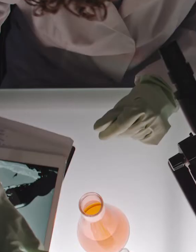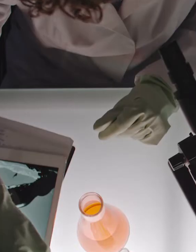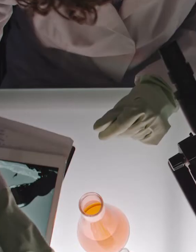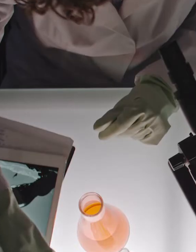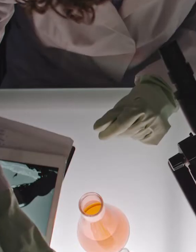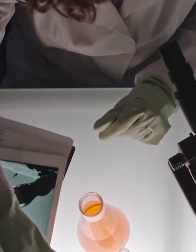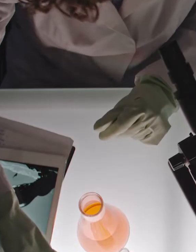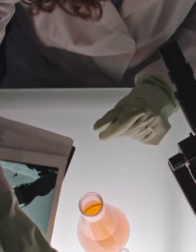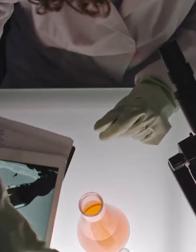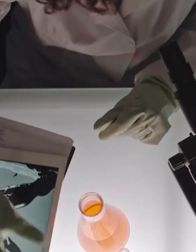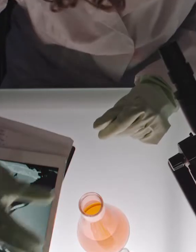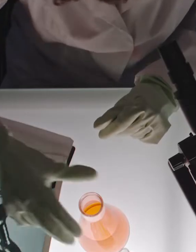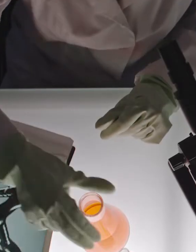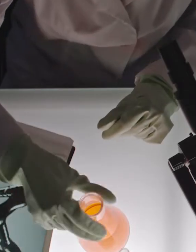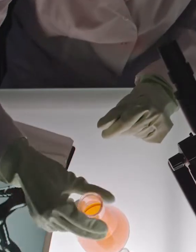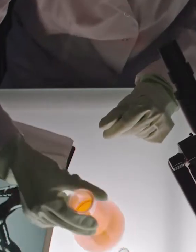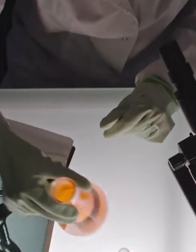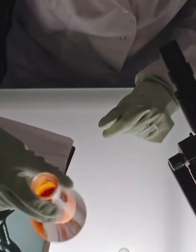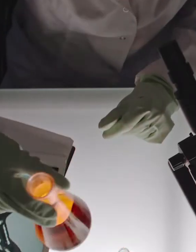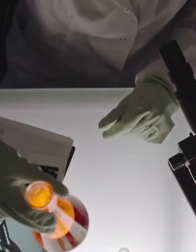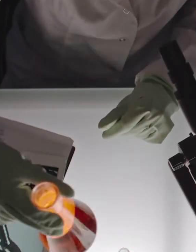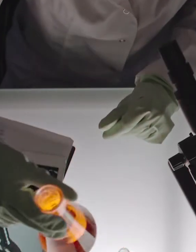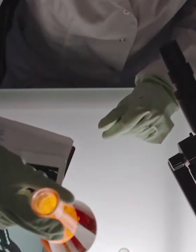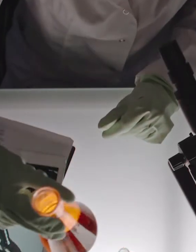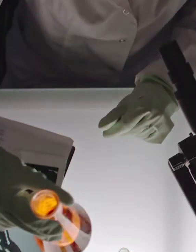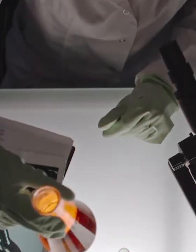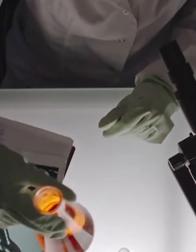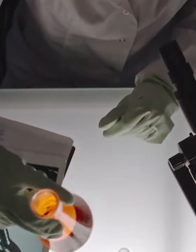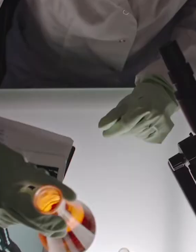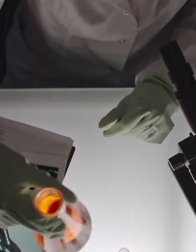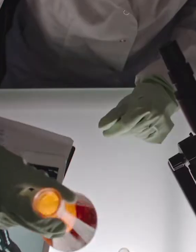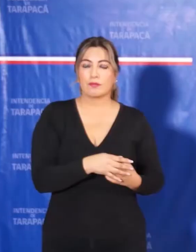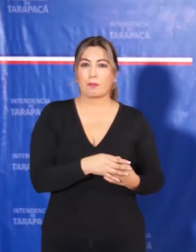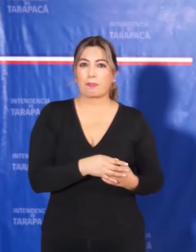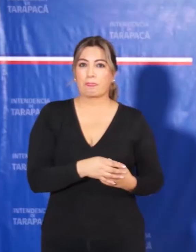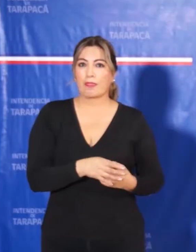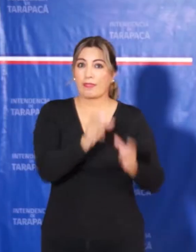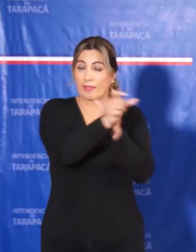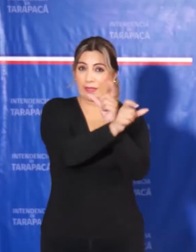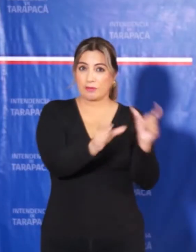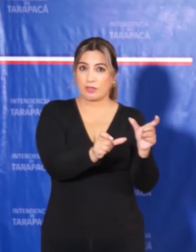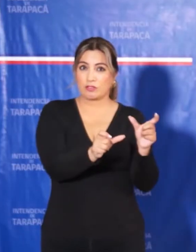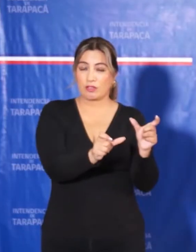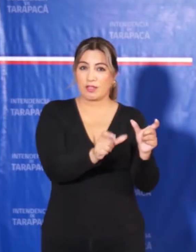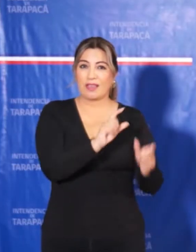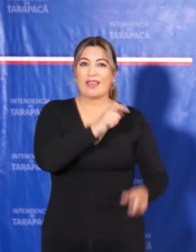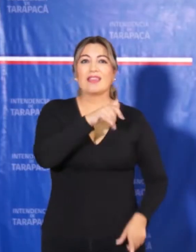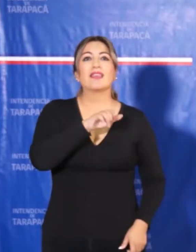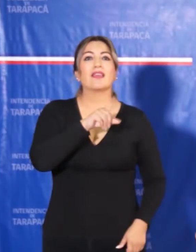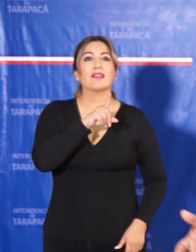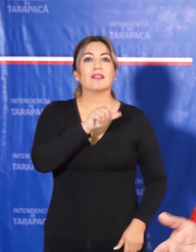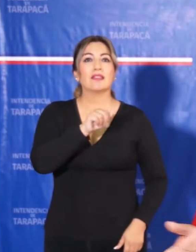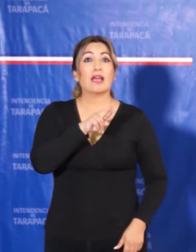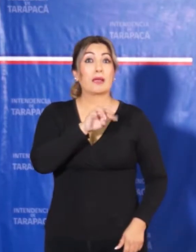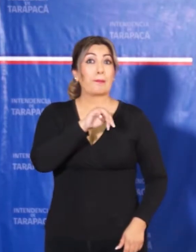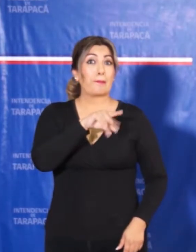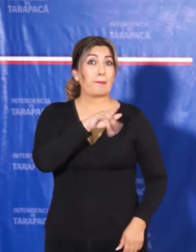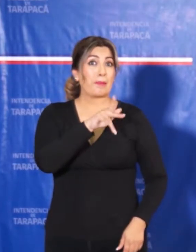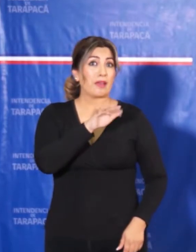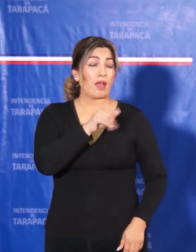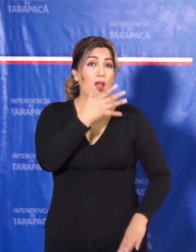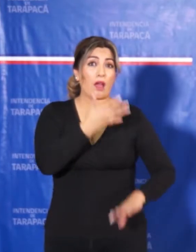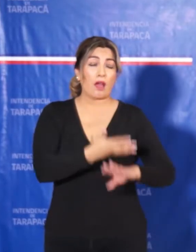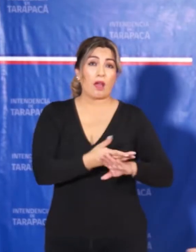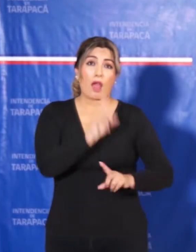funcionarios de gendarmería y de la dirección general, perdón, de la dirección de gendarmería. Y efectivamente si hubiera alguna